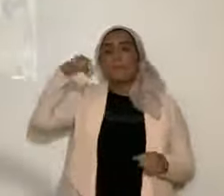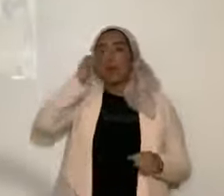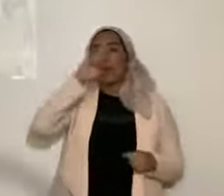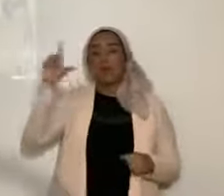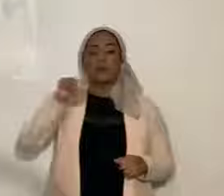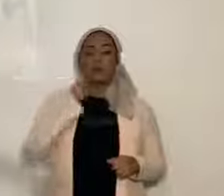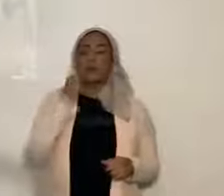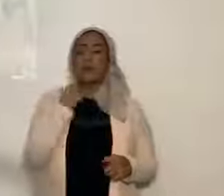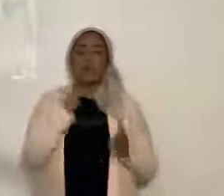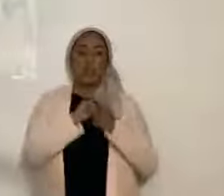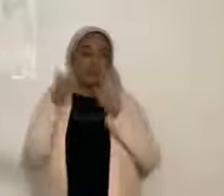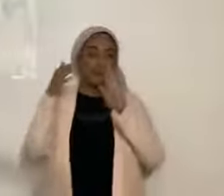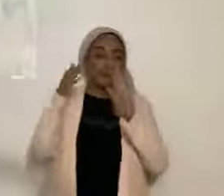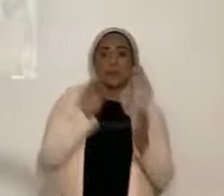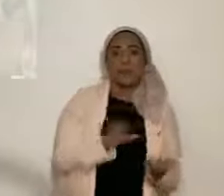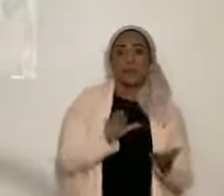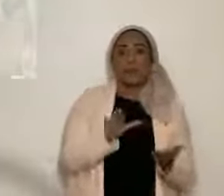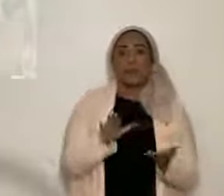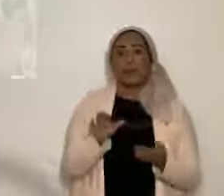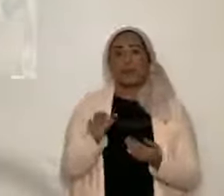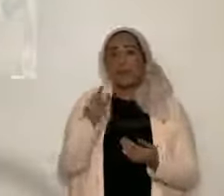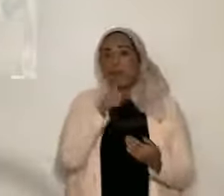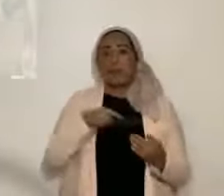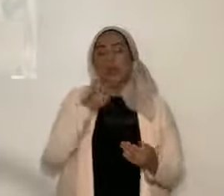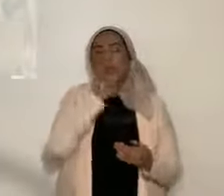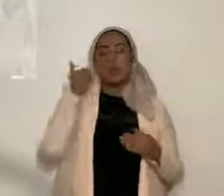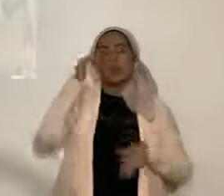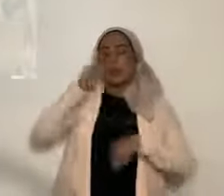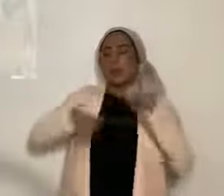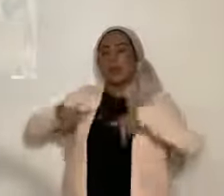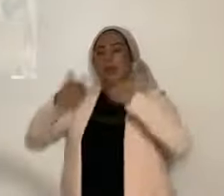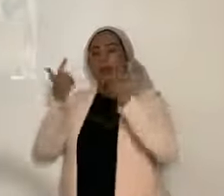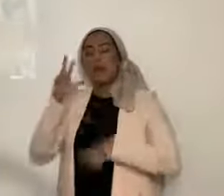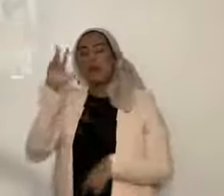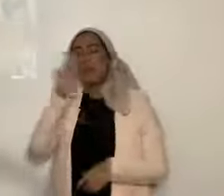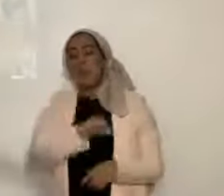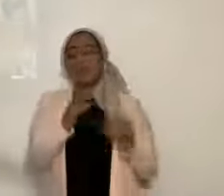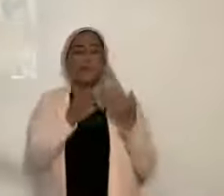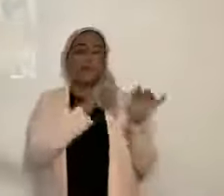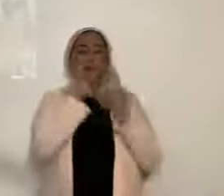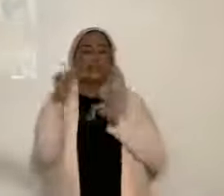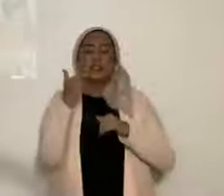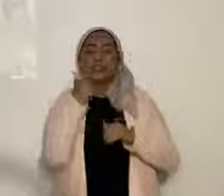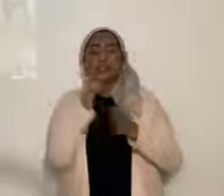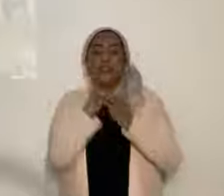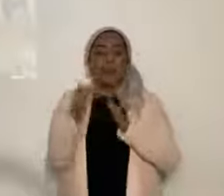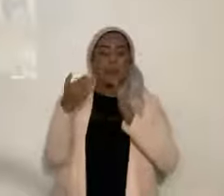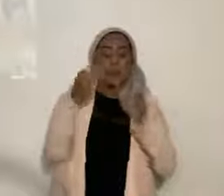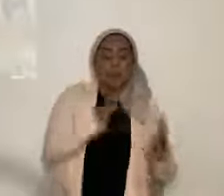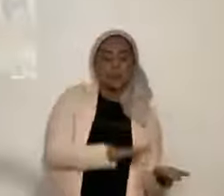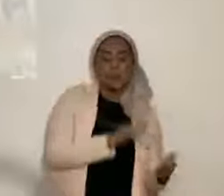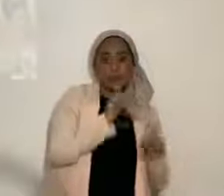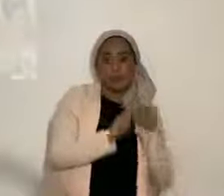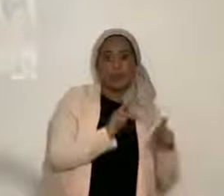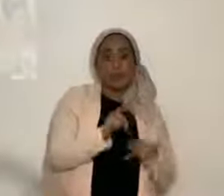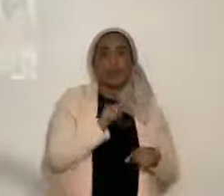dijo que los muertos estaban en ventaja con los vivos, repito, como si dijera que los muertos